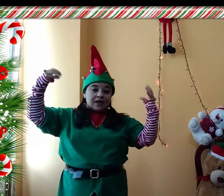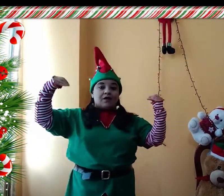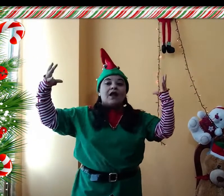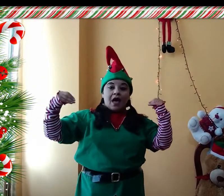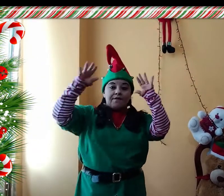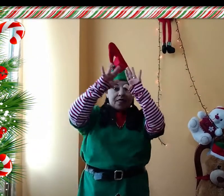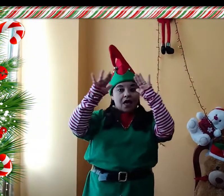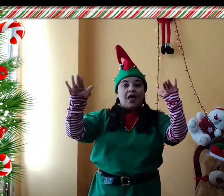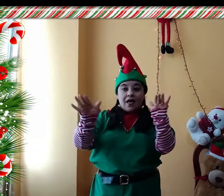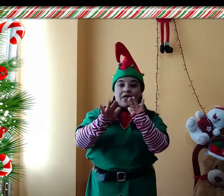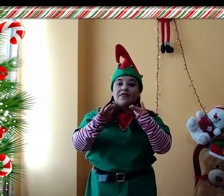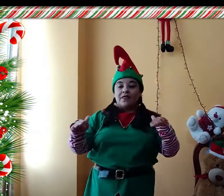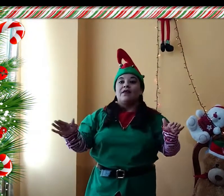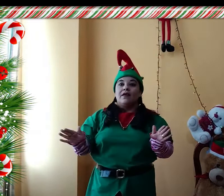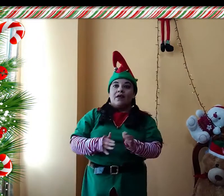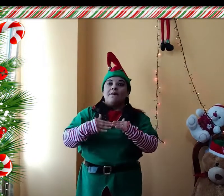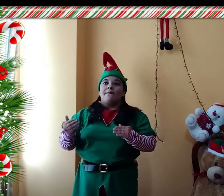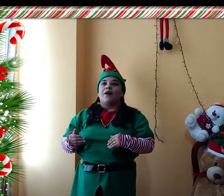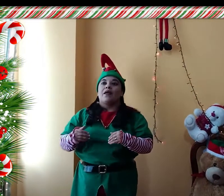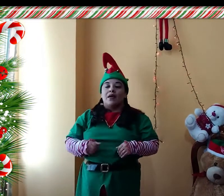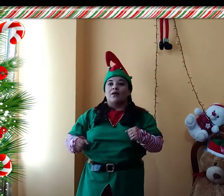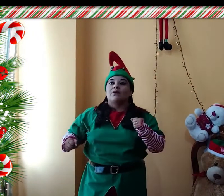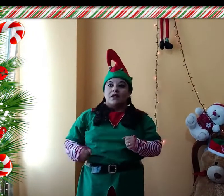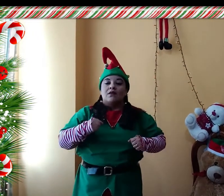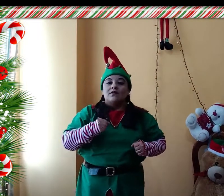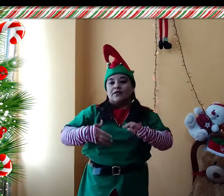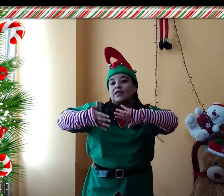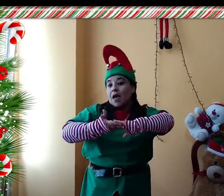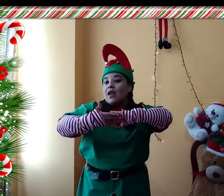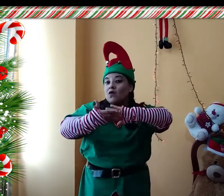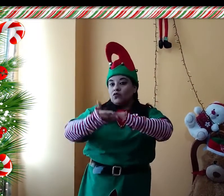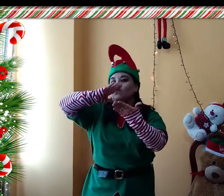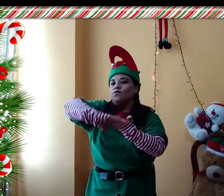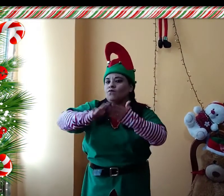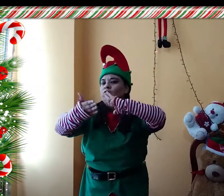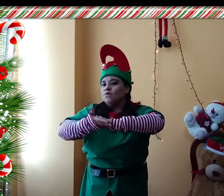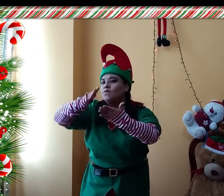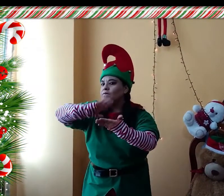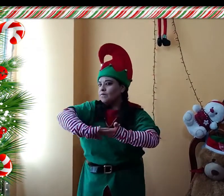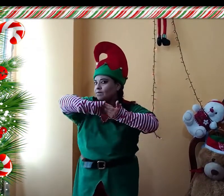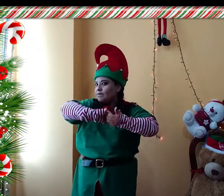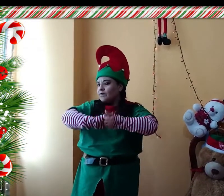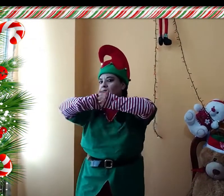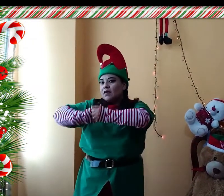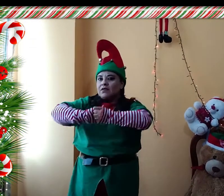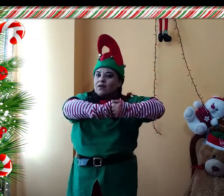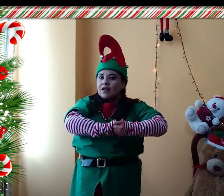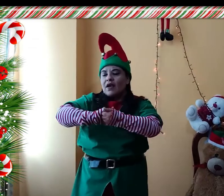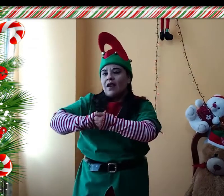que llegó la Navidad. Si juntamos nuestras manos, eso